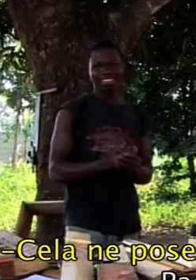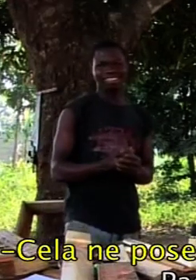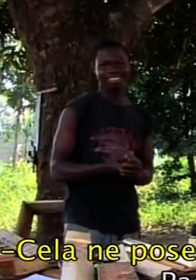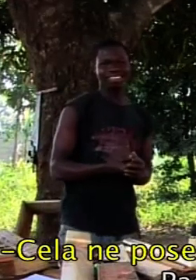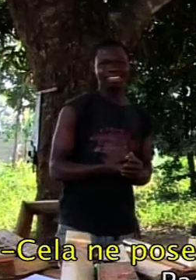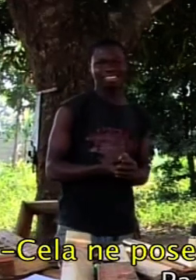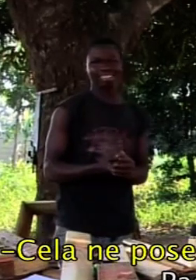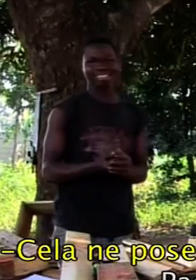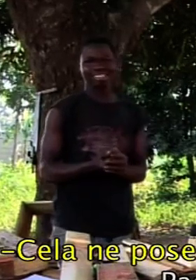pose pas de problème.